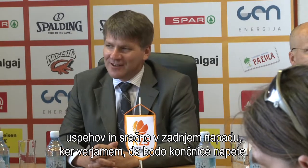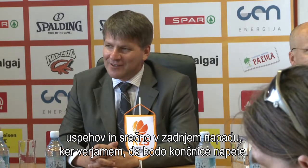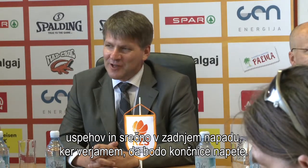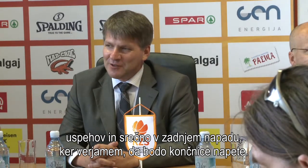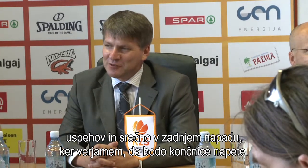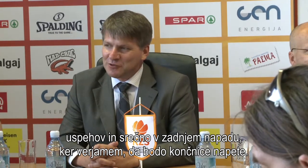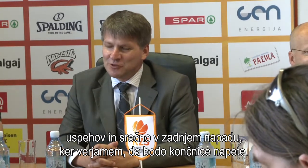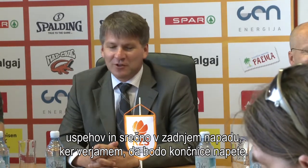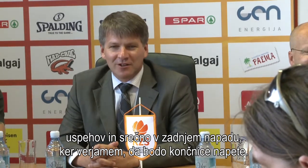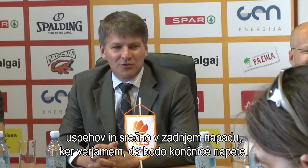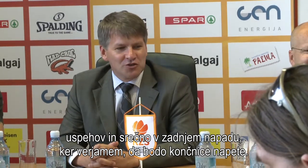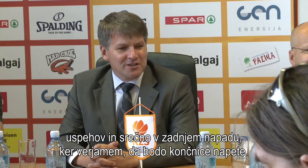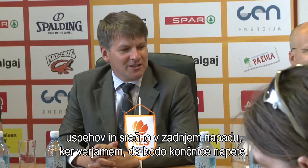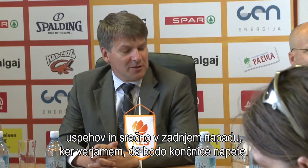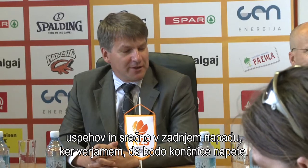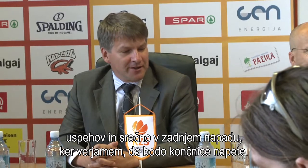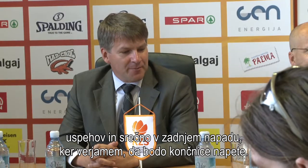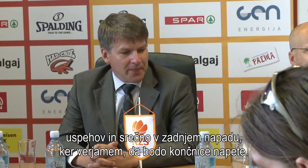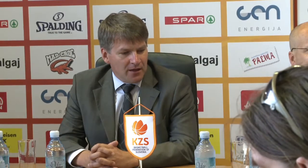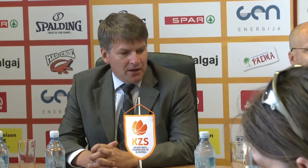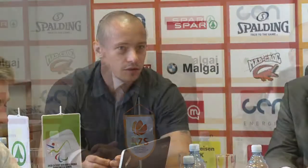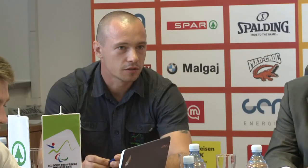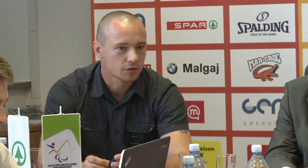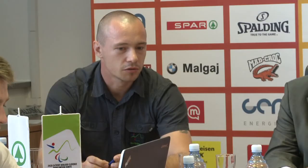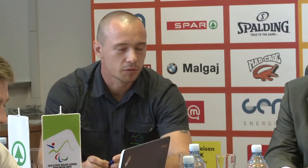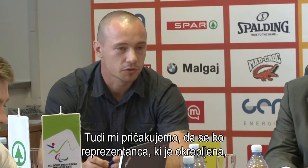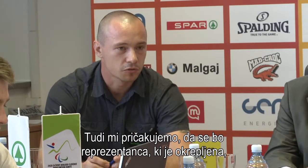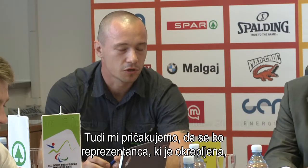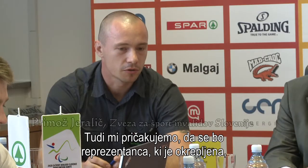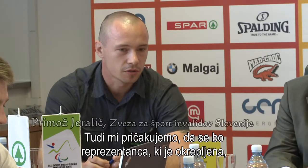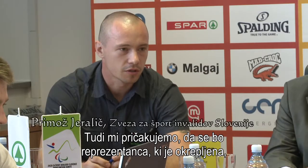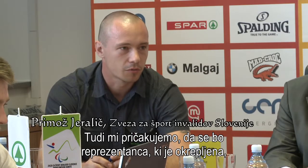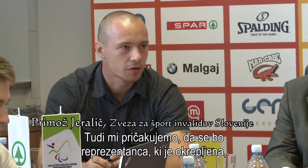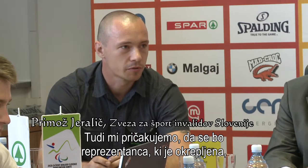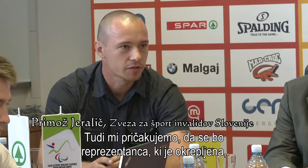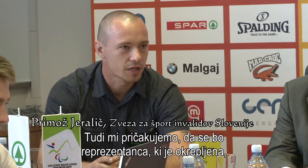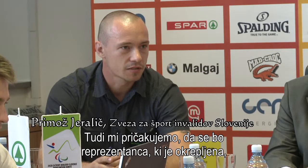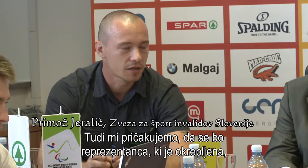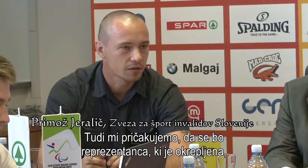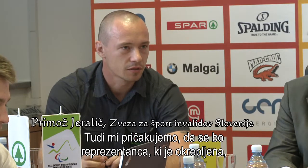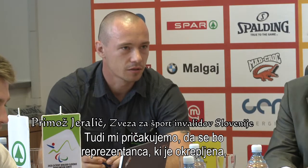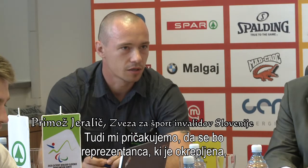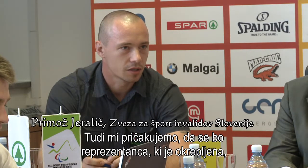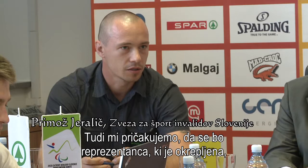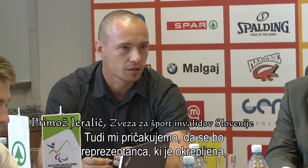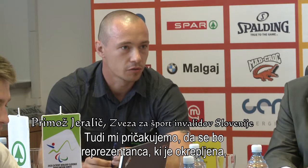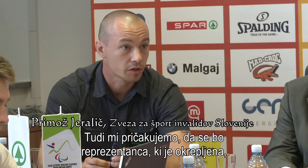ker verjamem, da bo tudi tukaj končnice napete. Tudi mi pričakujemo, da bo reprezentanca, ki je